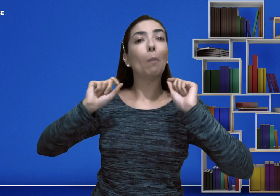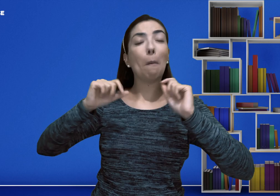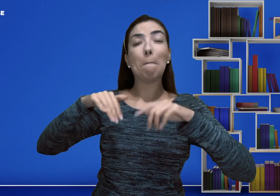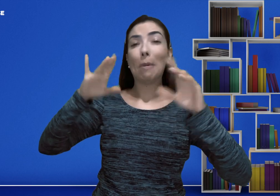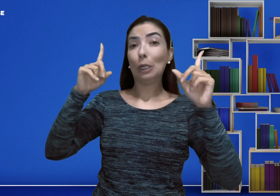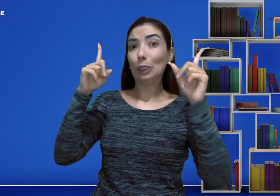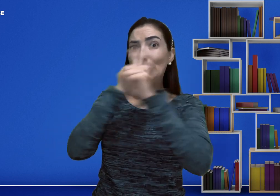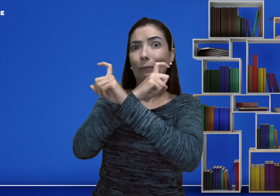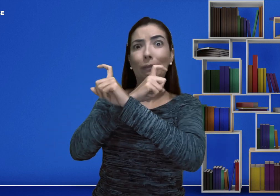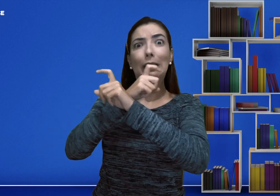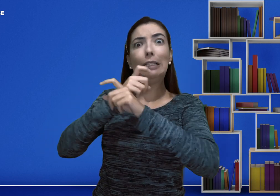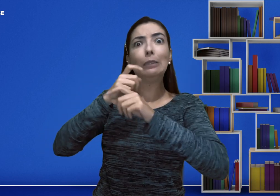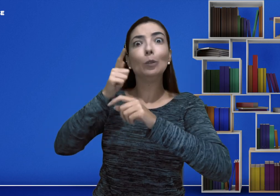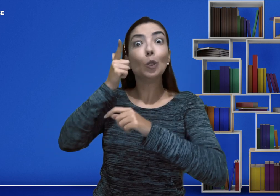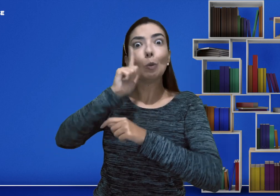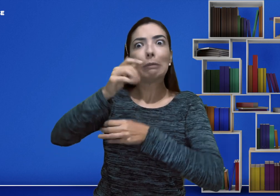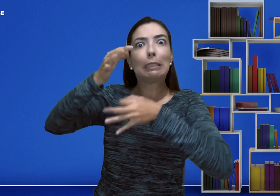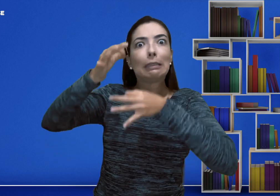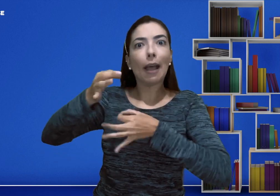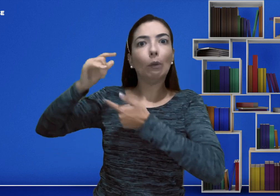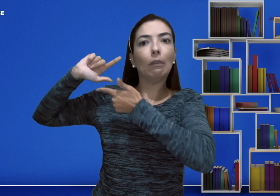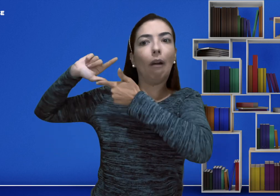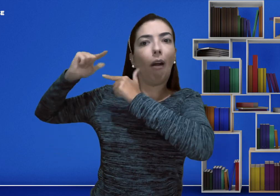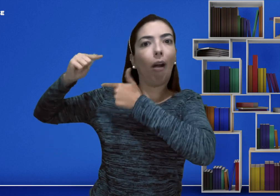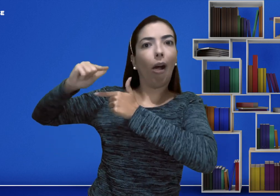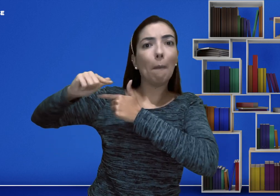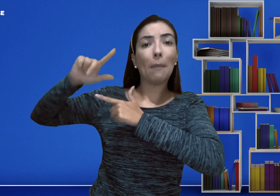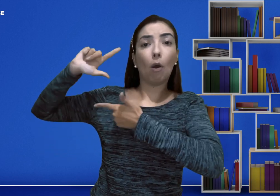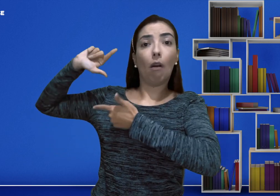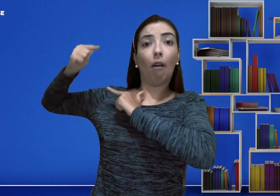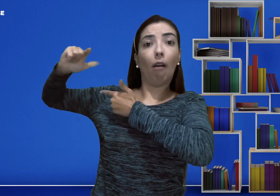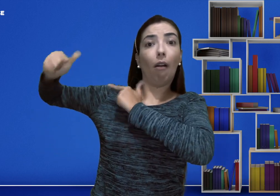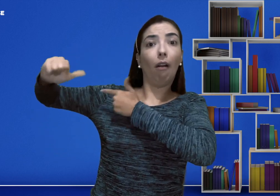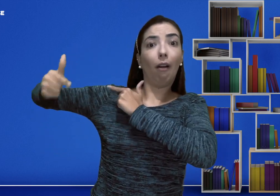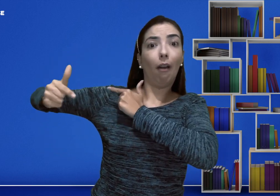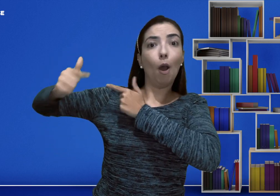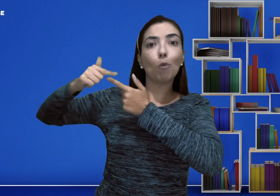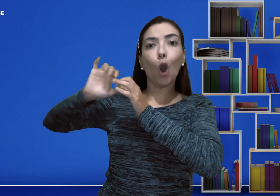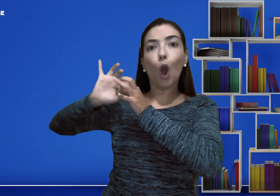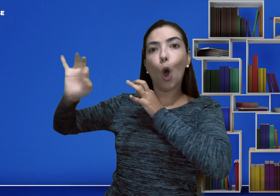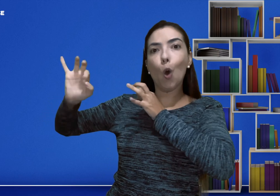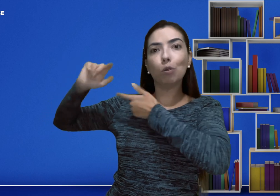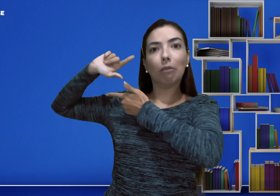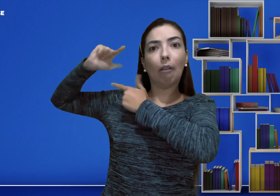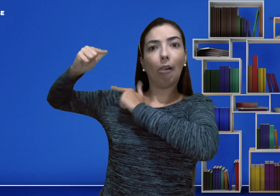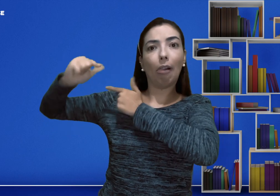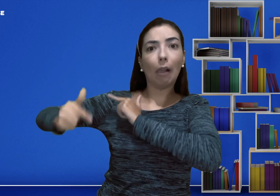Perceberam que é um pouco difícil, pois precisa ser sinalizado de maneira correta. Vejam.